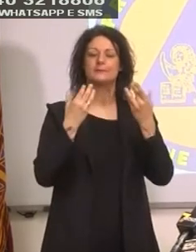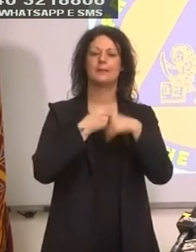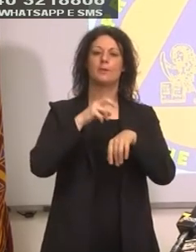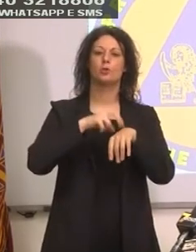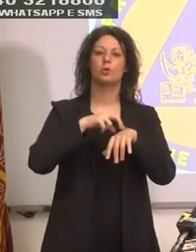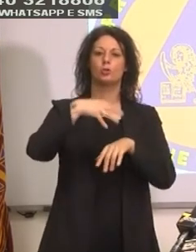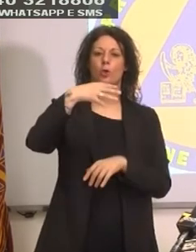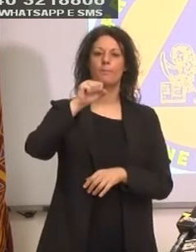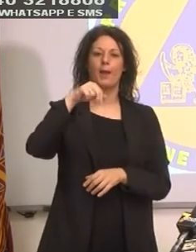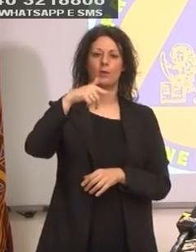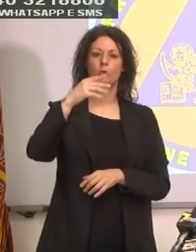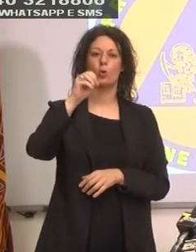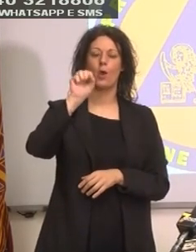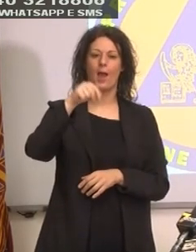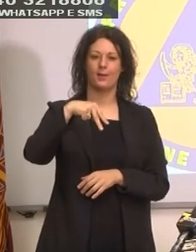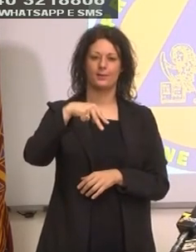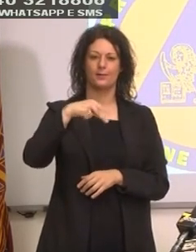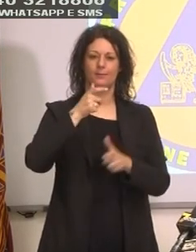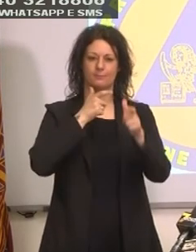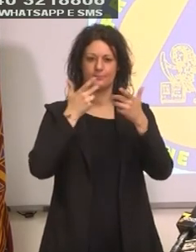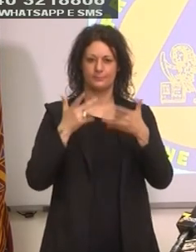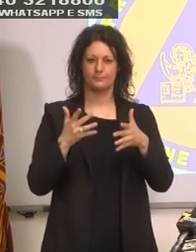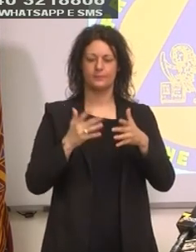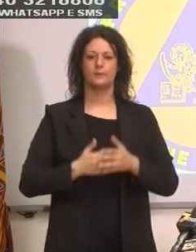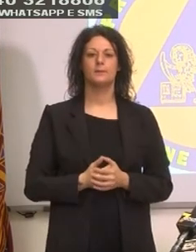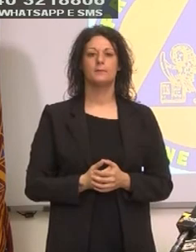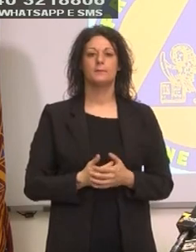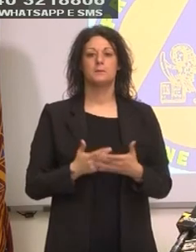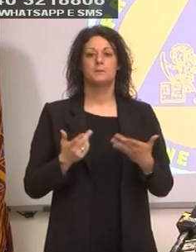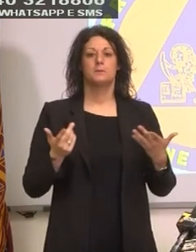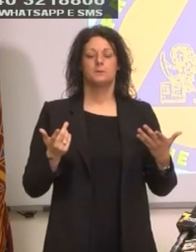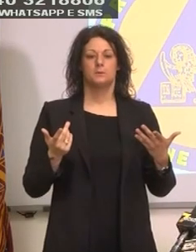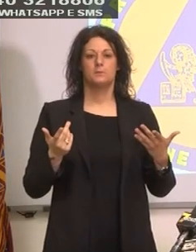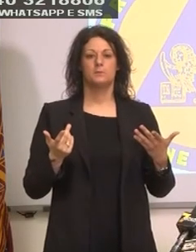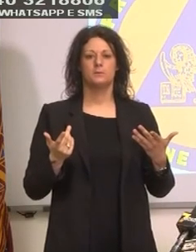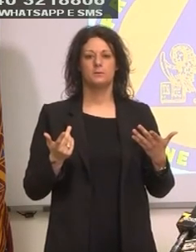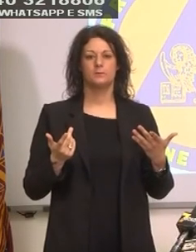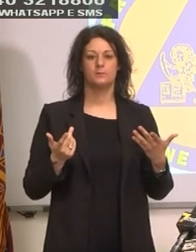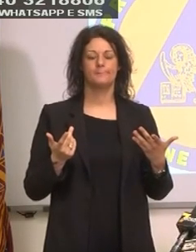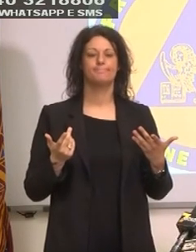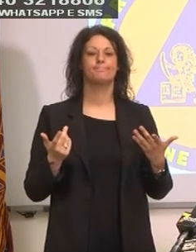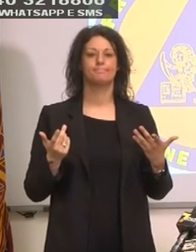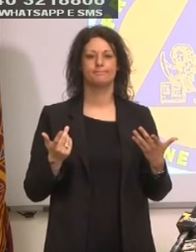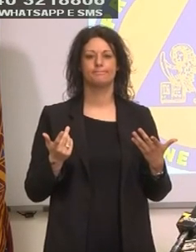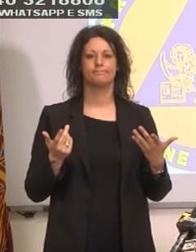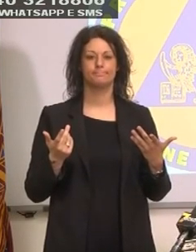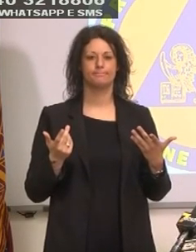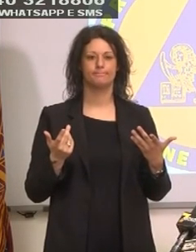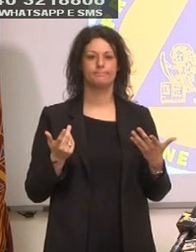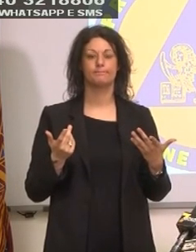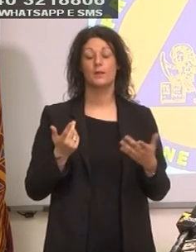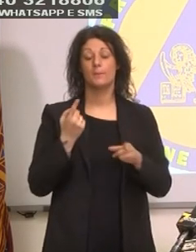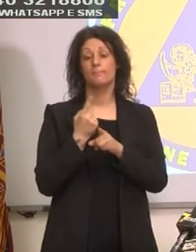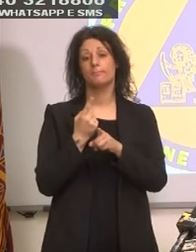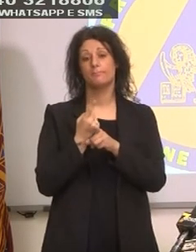ieri, in maniera assolutamente rispettosa, senza voler fare giustizialismo, ma che